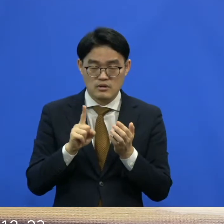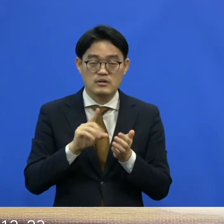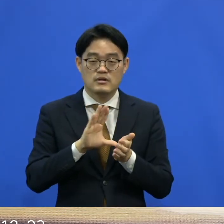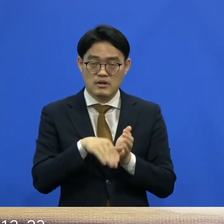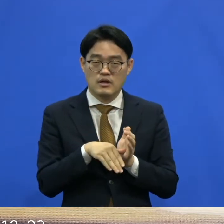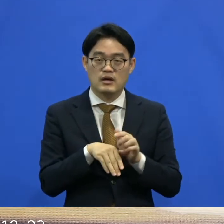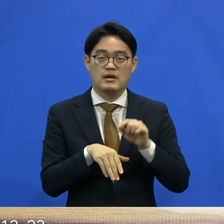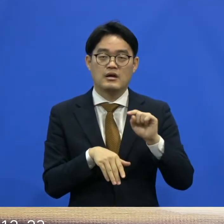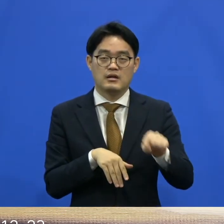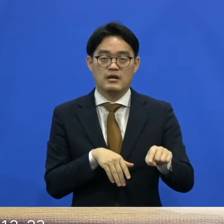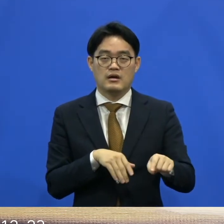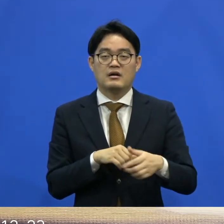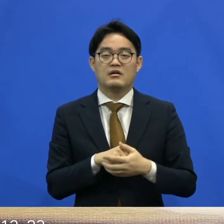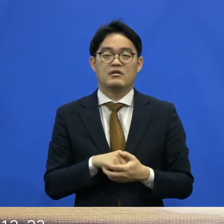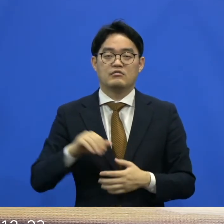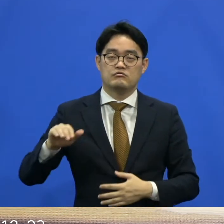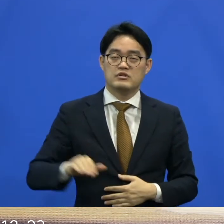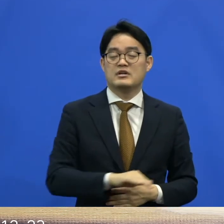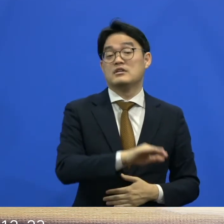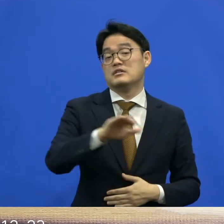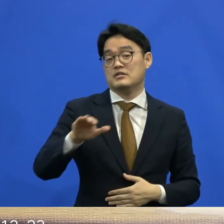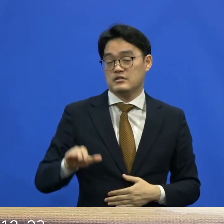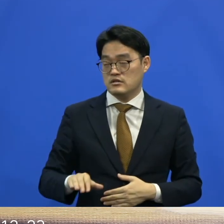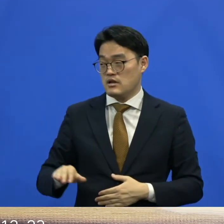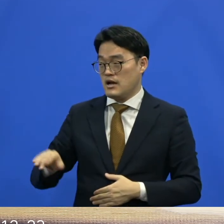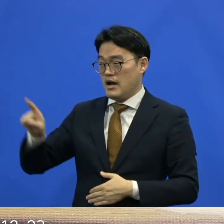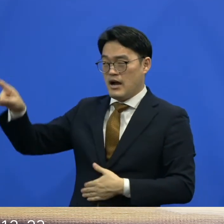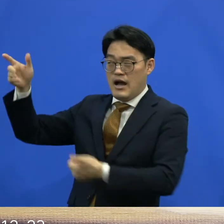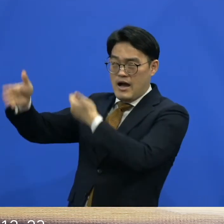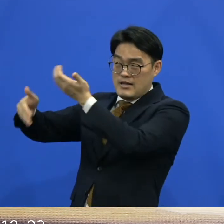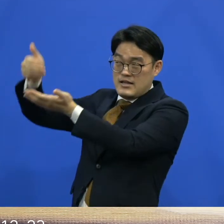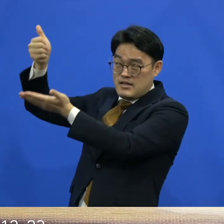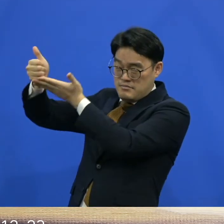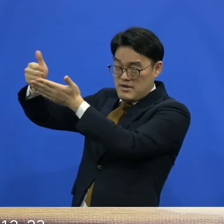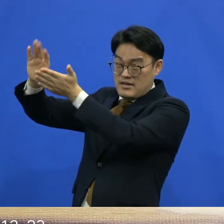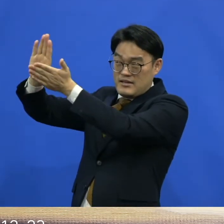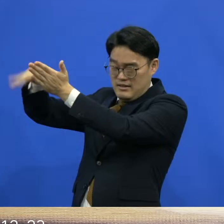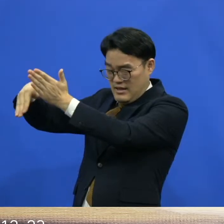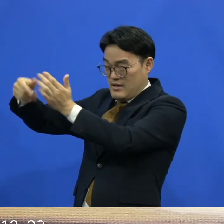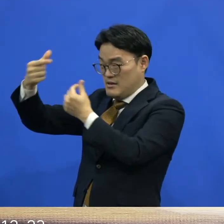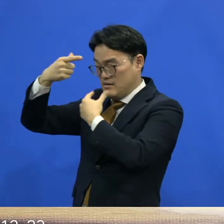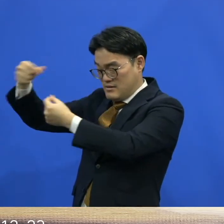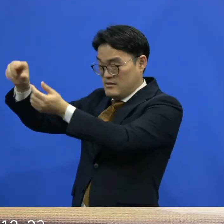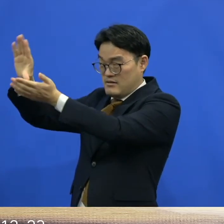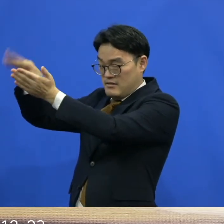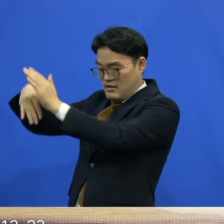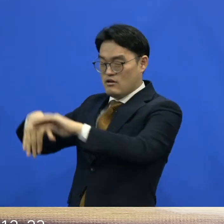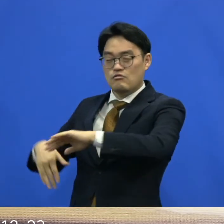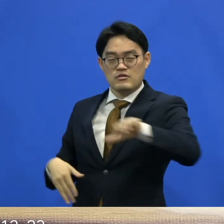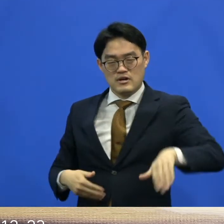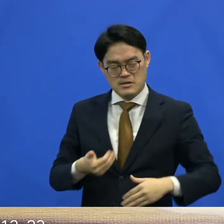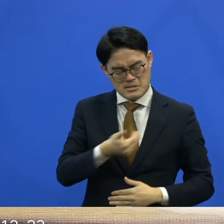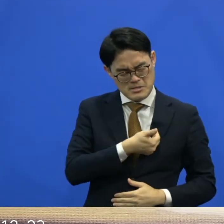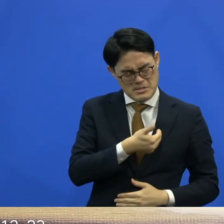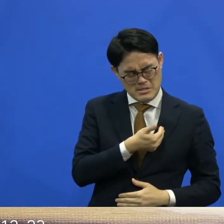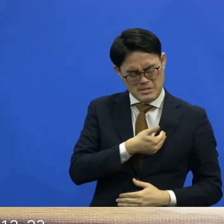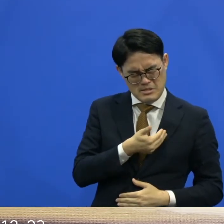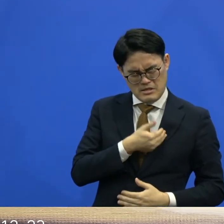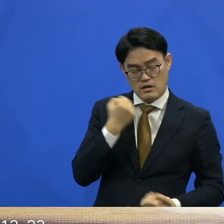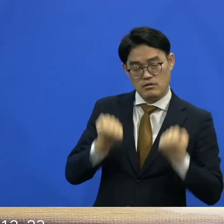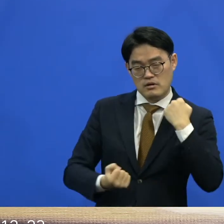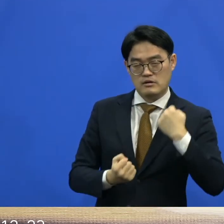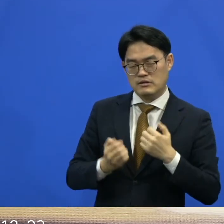카이로스의 시간을 기다리고 있습니다. 카이로스, 하나님의 시간, 때가 차야 한다는 거죠. 때가 차기까지 겪어야